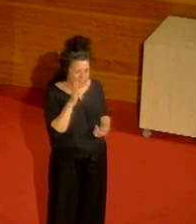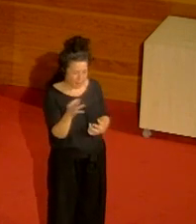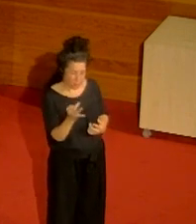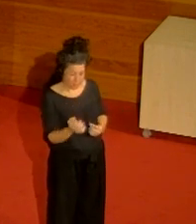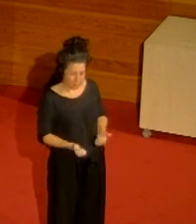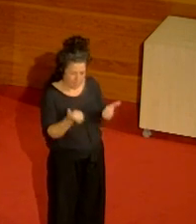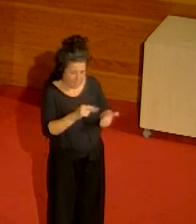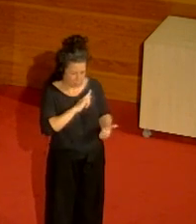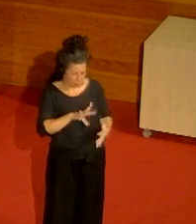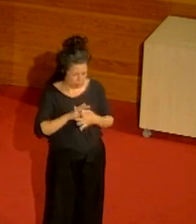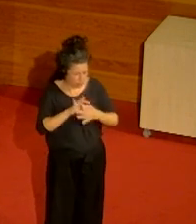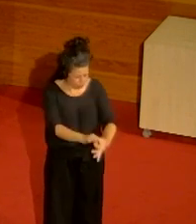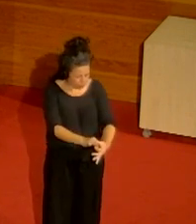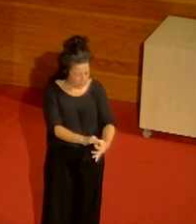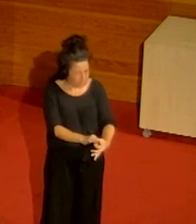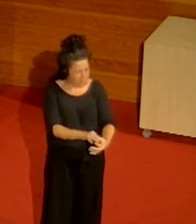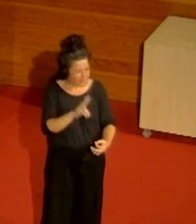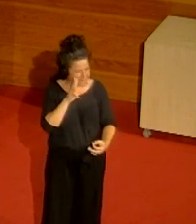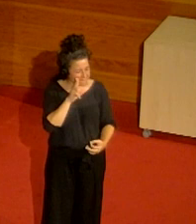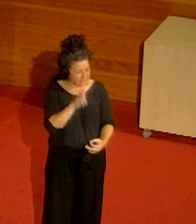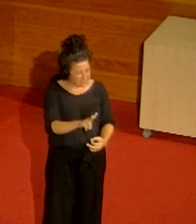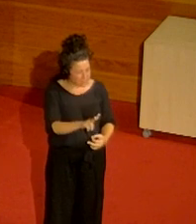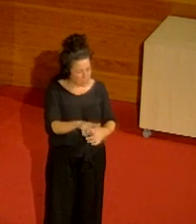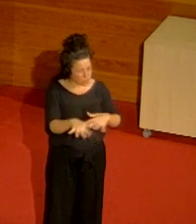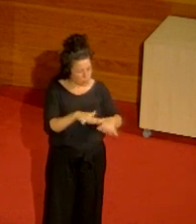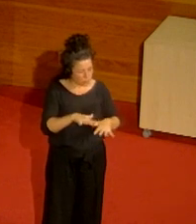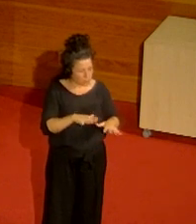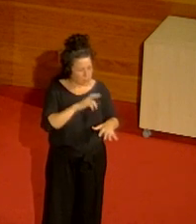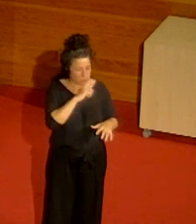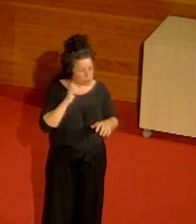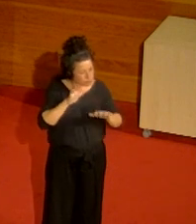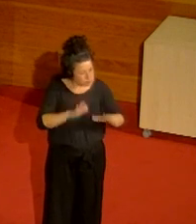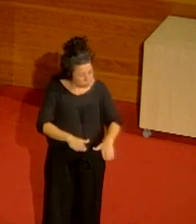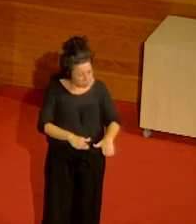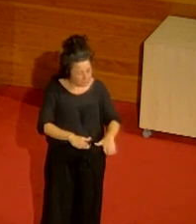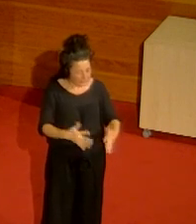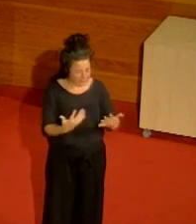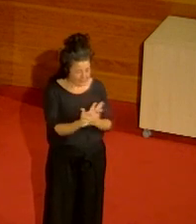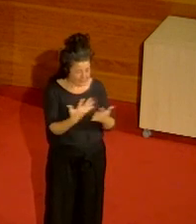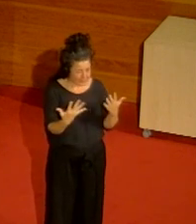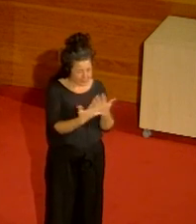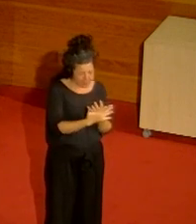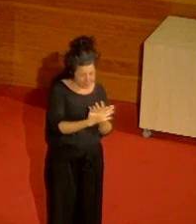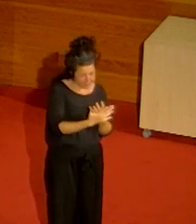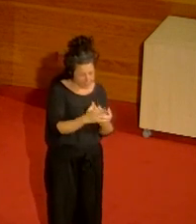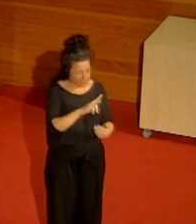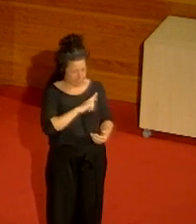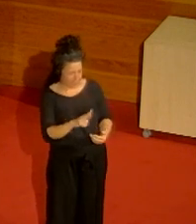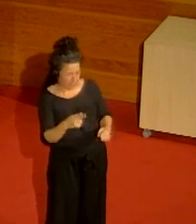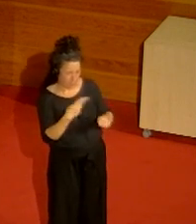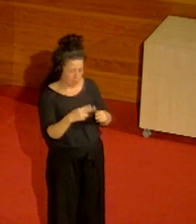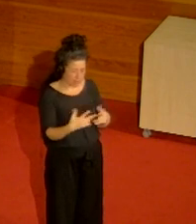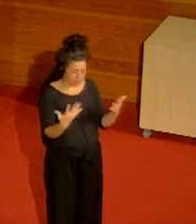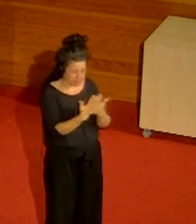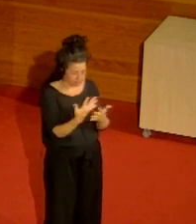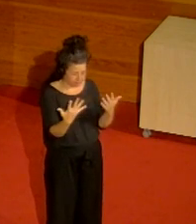del sionismo en la que se mezclan conceptos entre la religión y la política se entremezclan y tiene